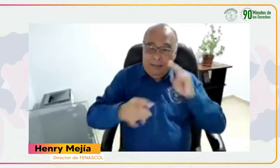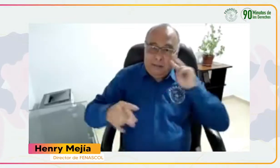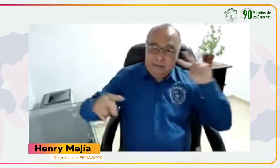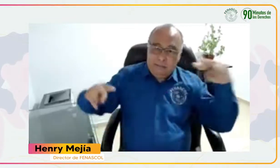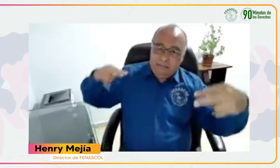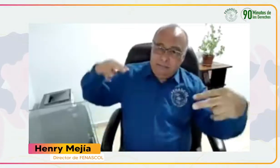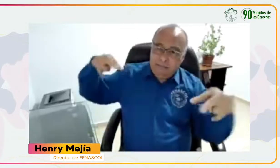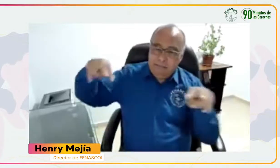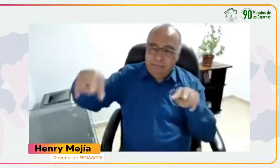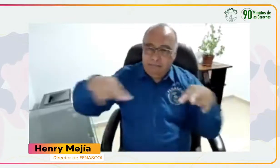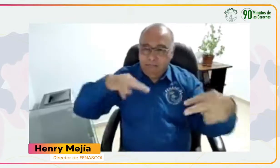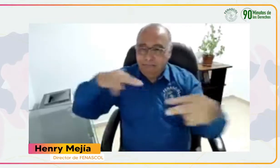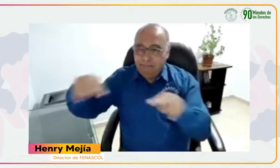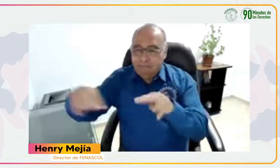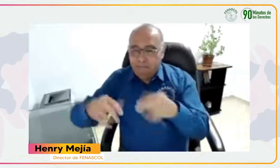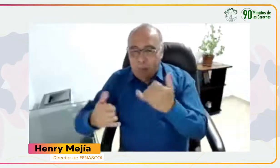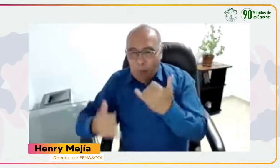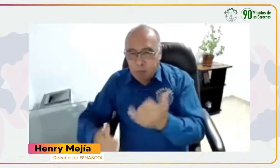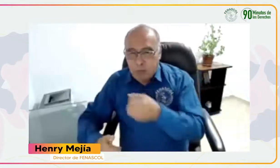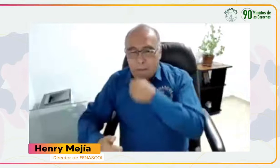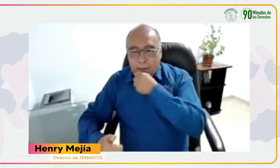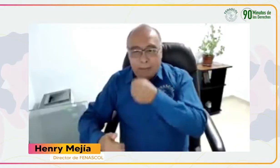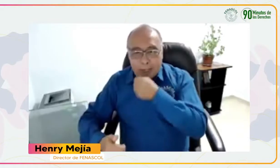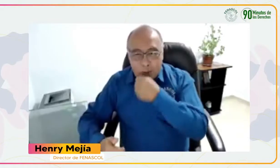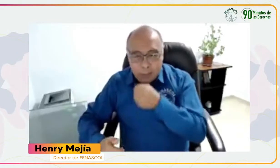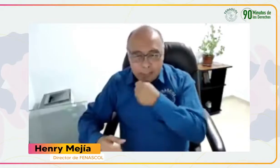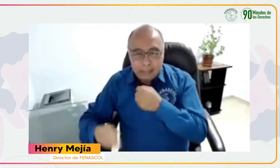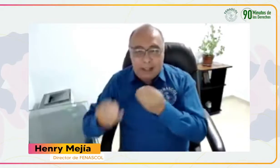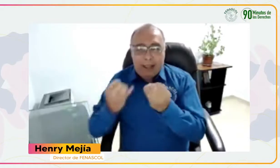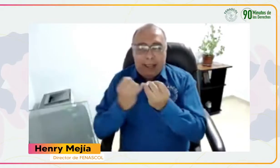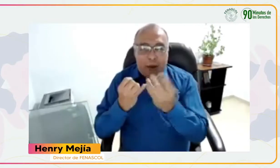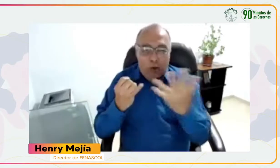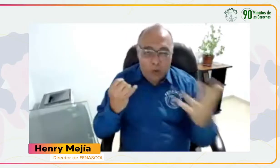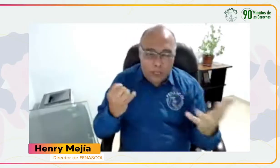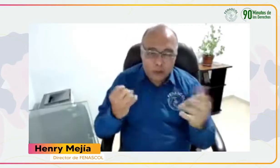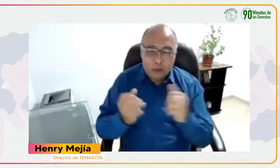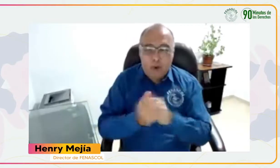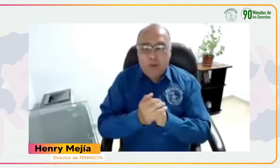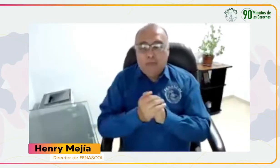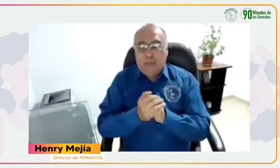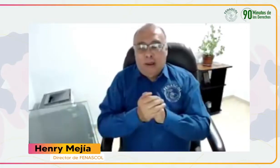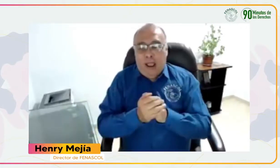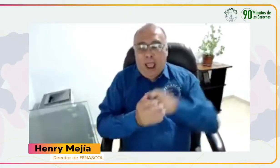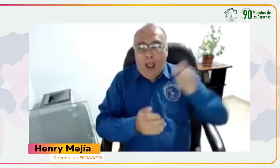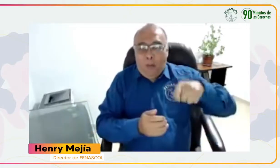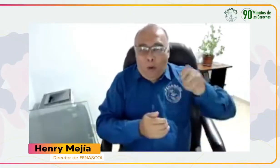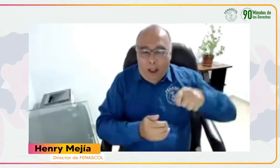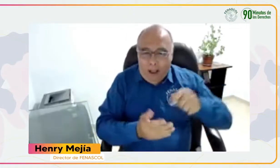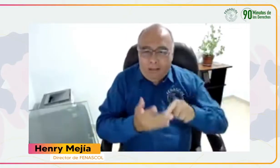este espacio de conversación para que también veamos esos diferentes puntos de vista. Hay personas